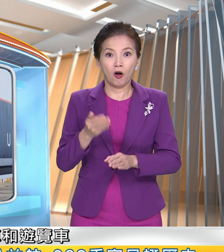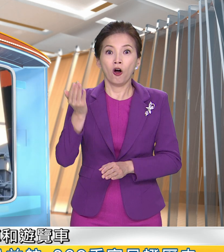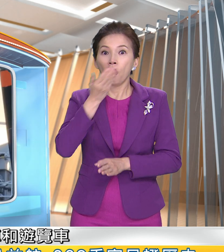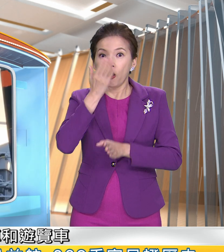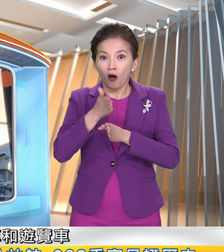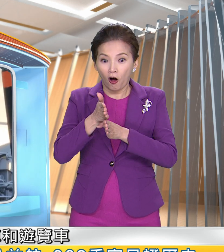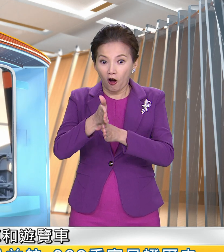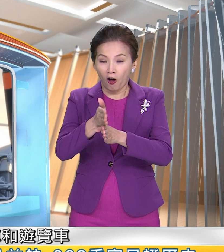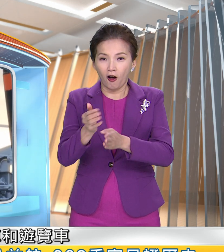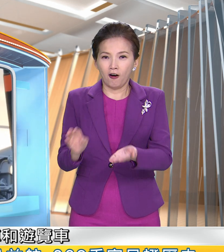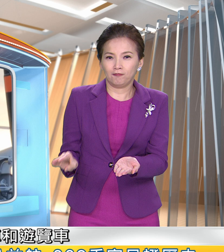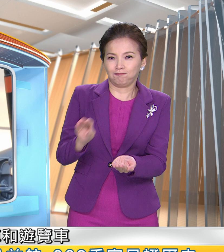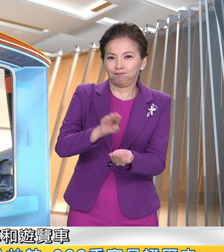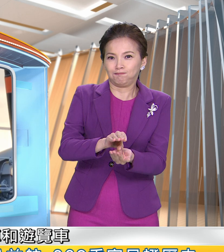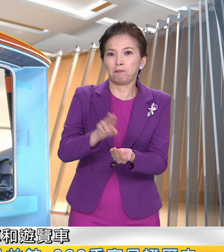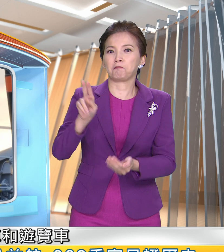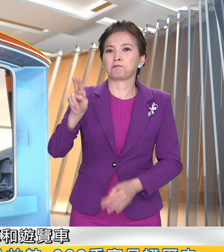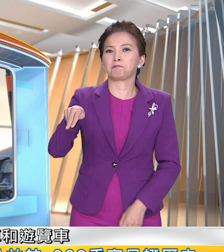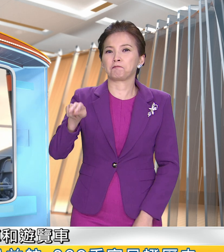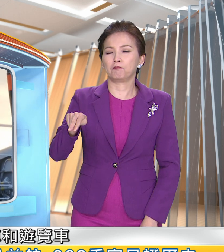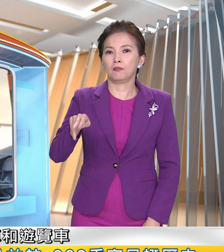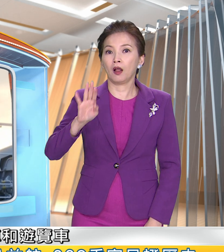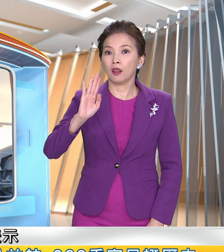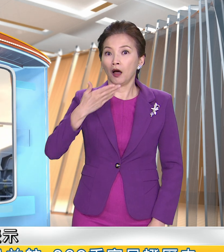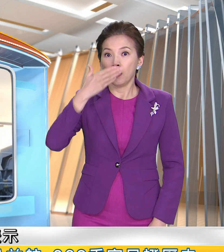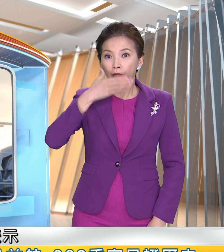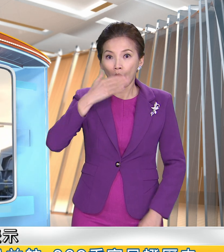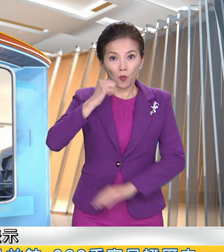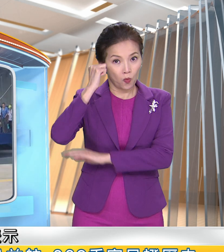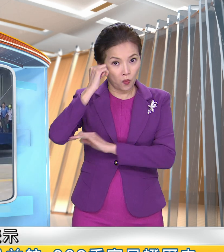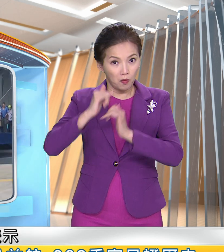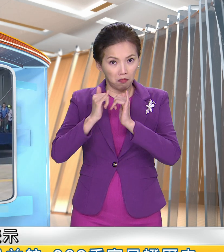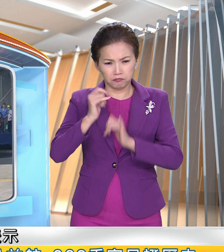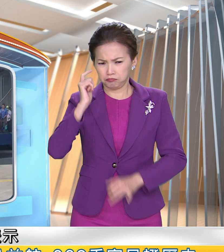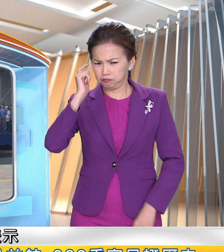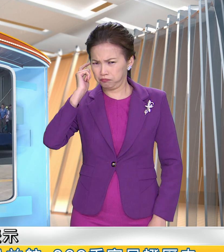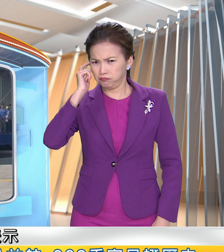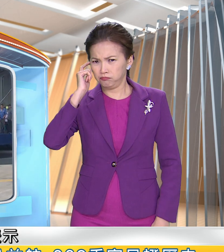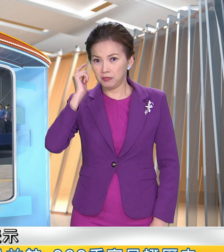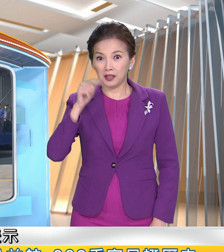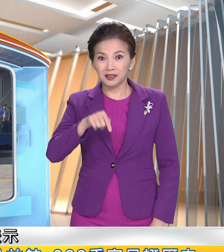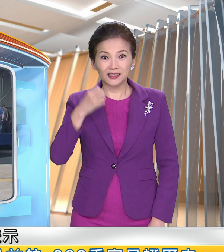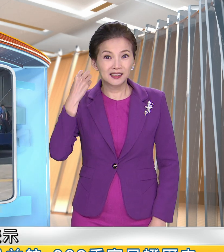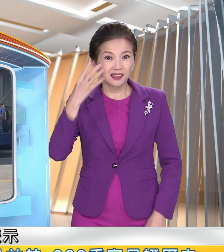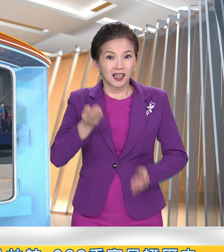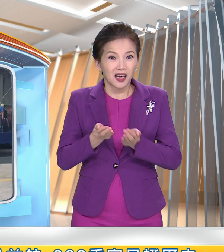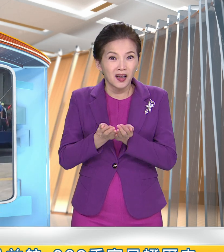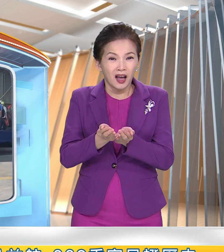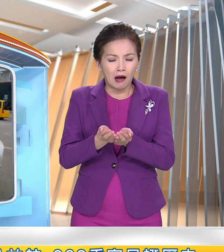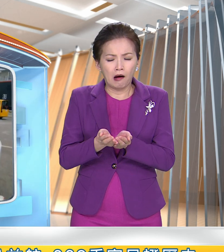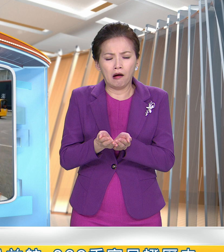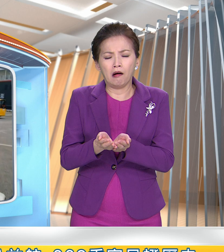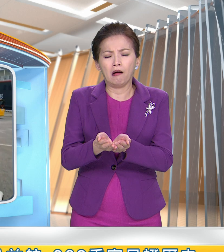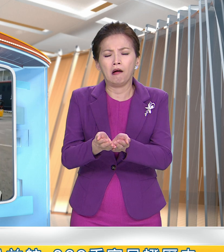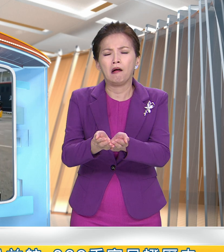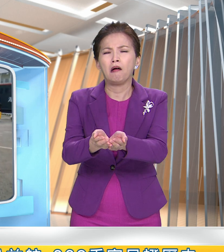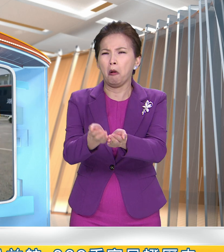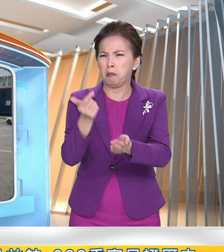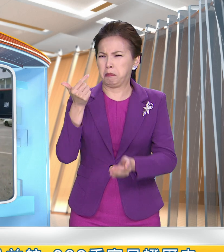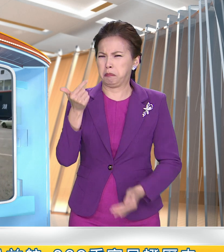游览车。但是有澎湖的居民表示，新船没有比较快，会影